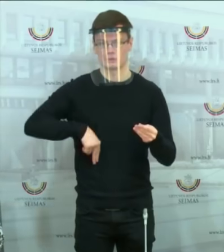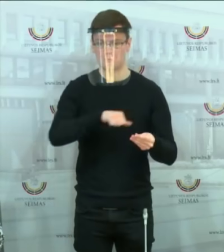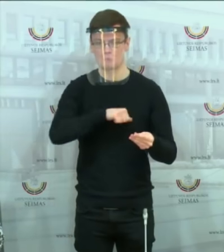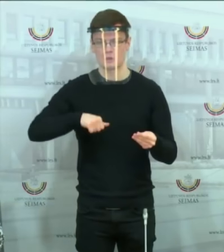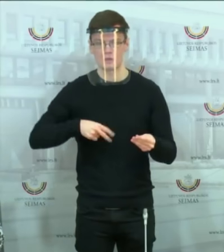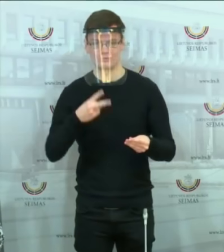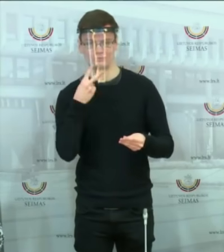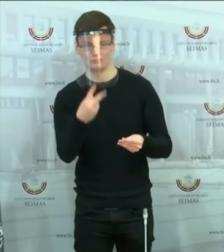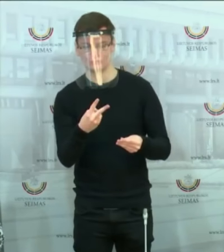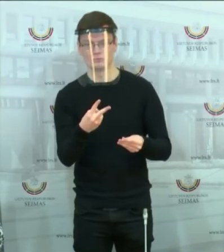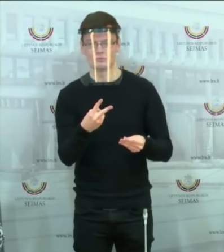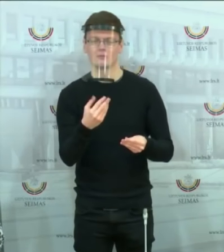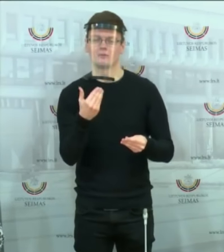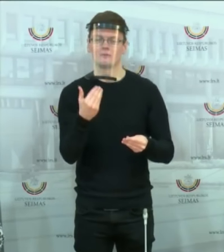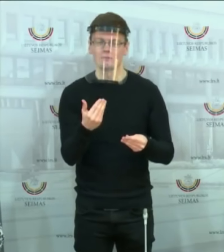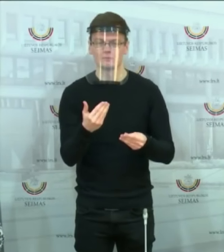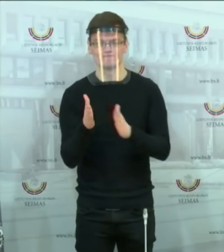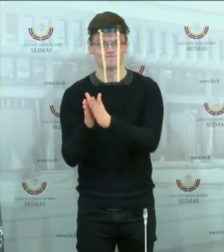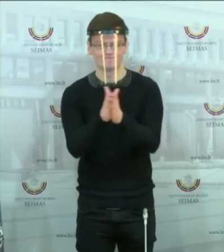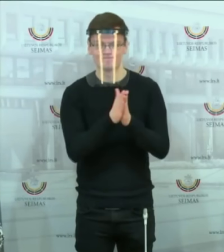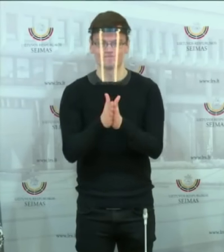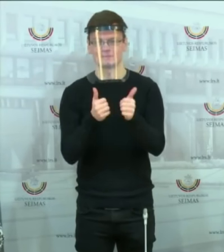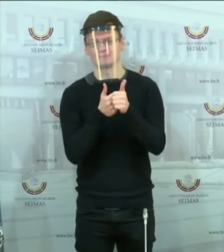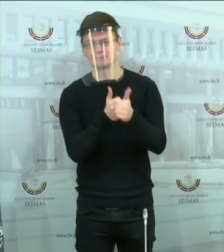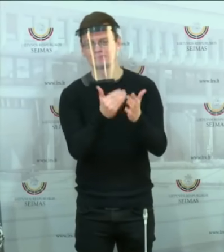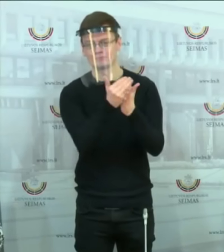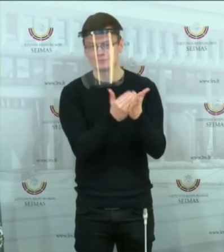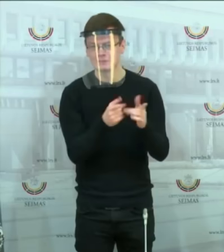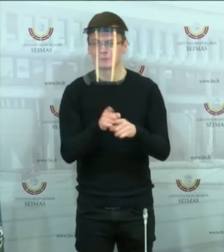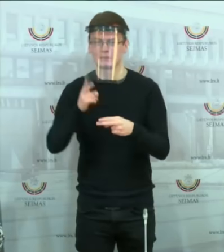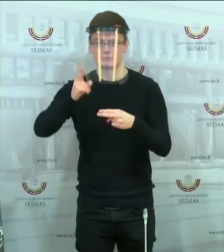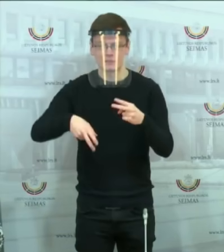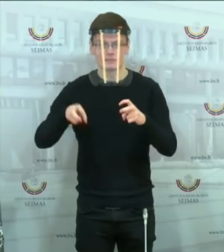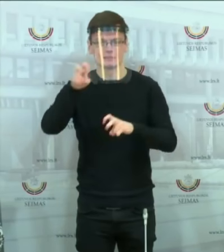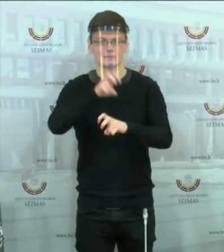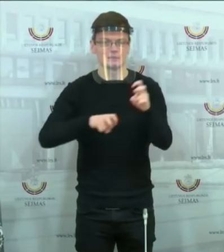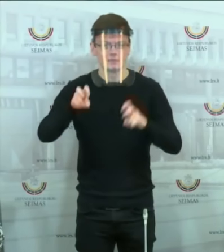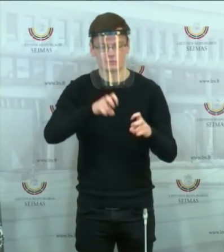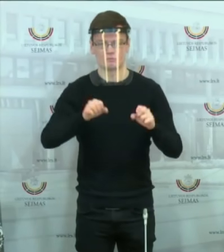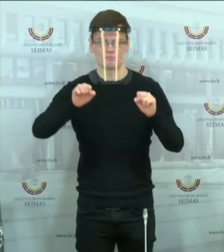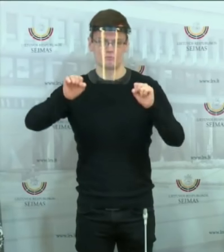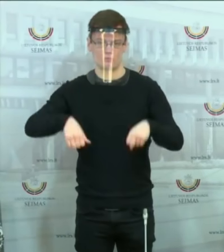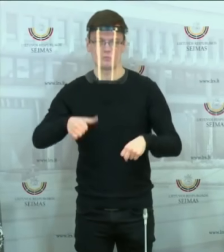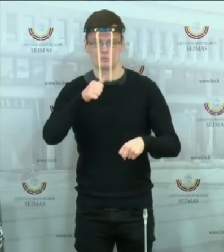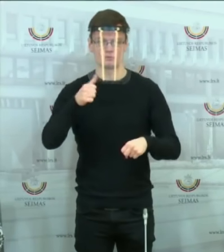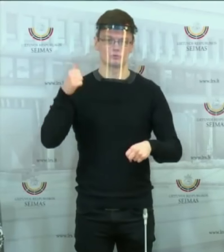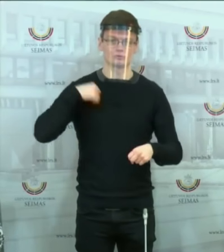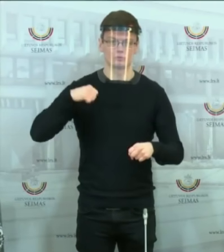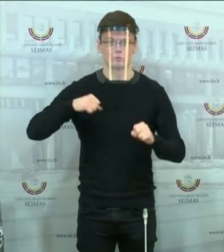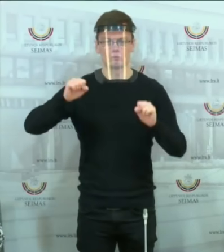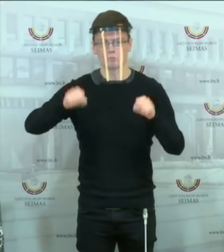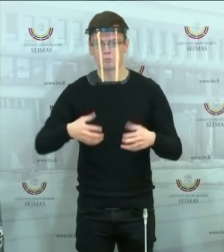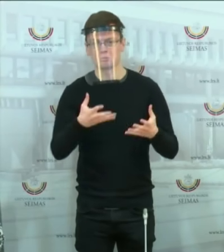primiktinai prašytumėm jos laikytis ir ieškoti būdų ir sprendimų, kokie jie bebūtų. Ar tai yra įmanoma tiem žmonėm pasimti